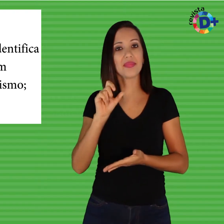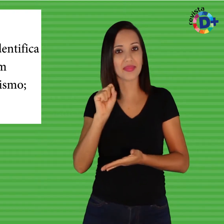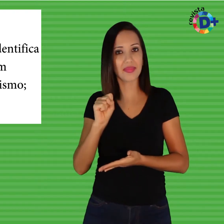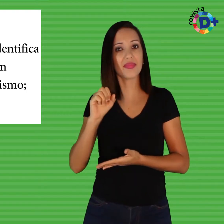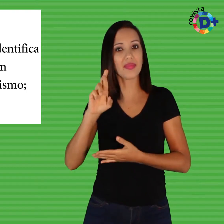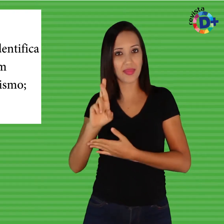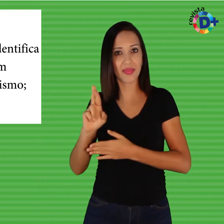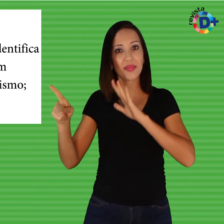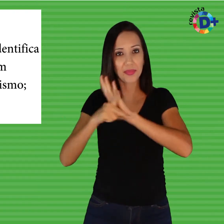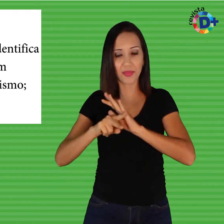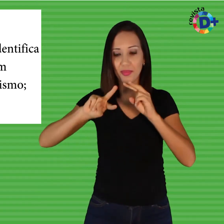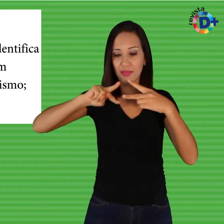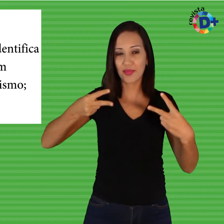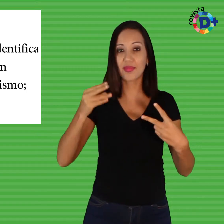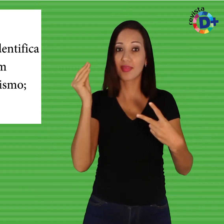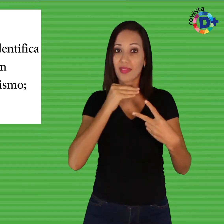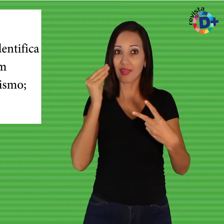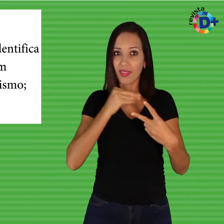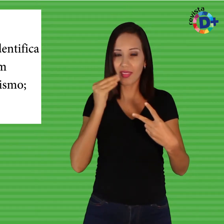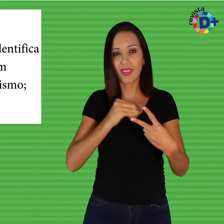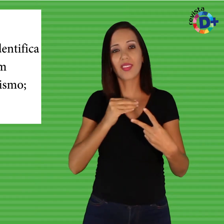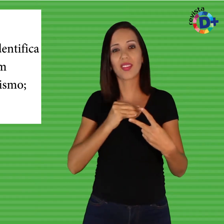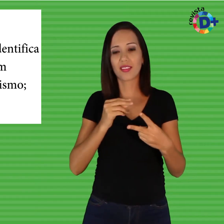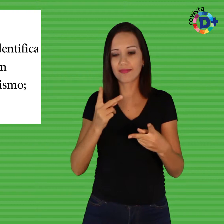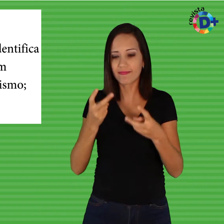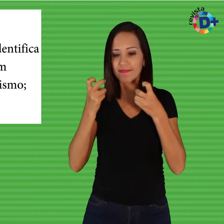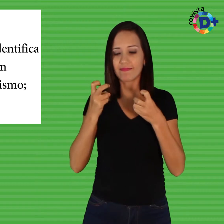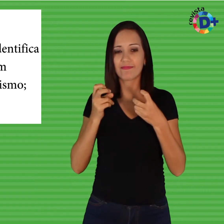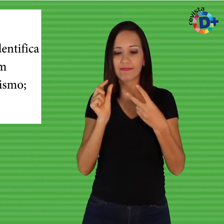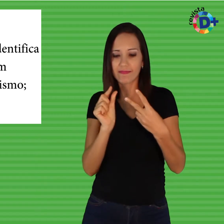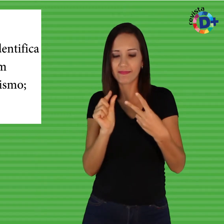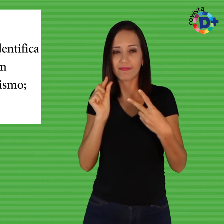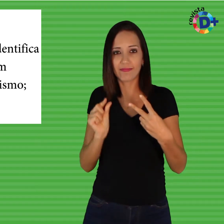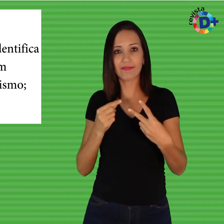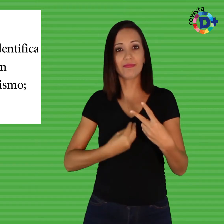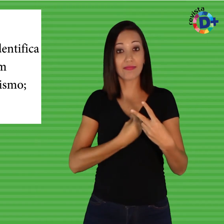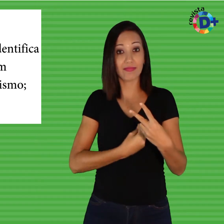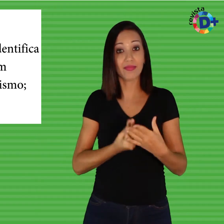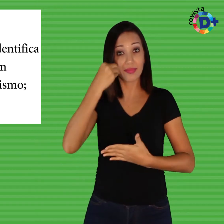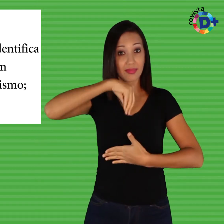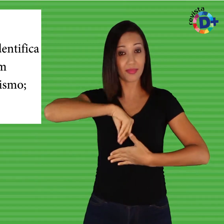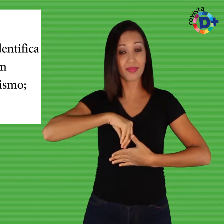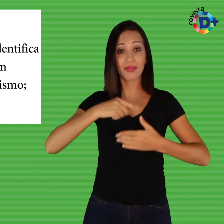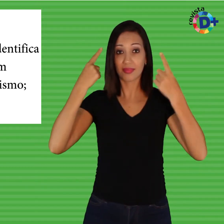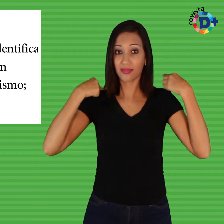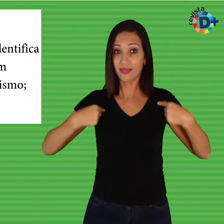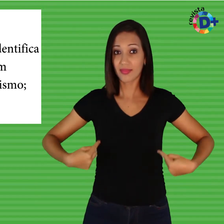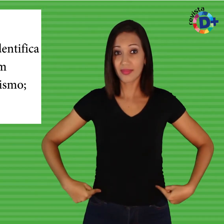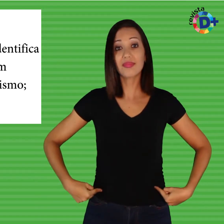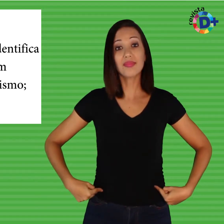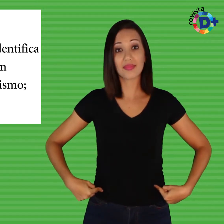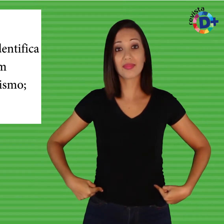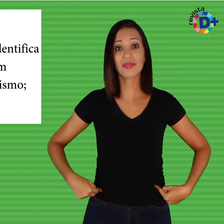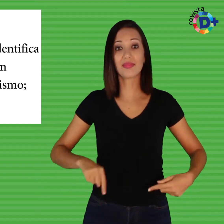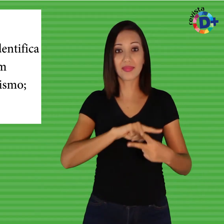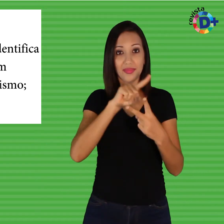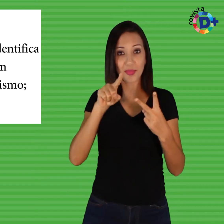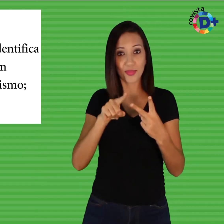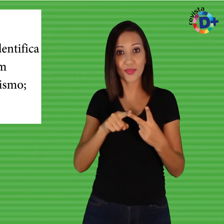PCR para X frágil, que identifica a presença do gene em funcionamento no organismo, e o